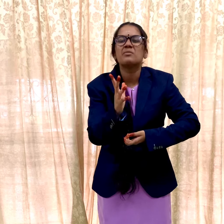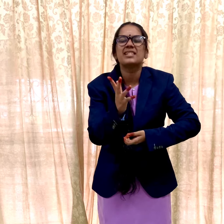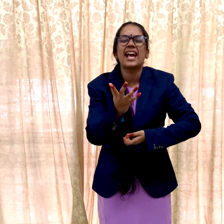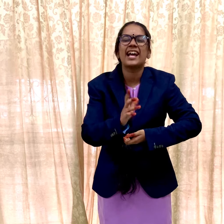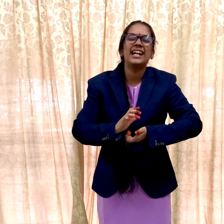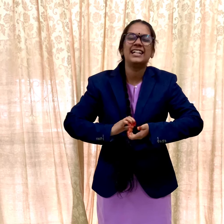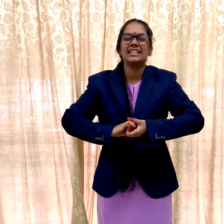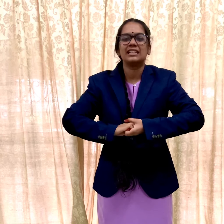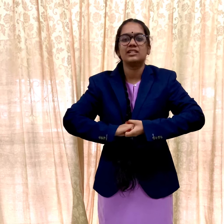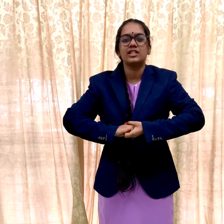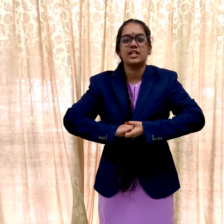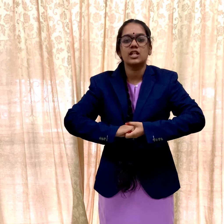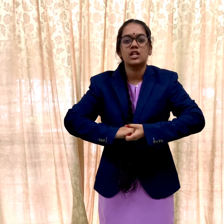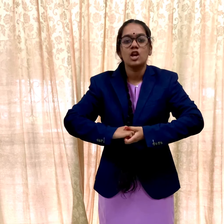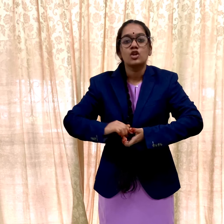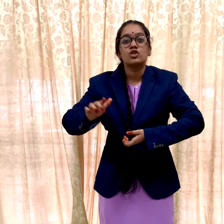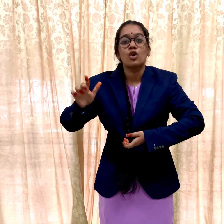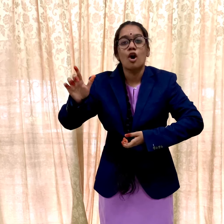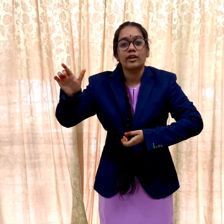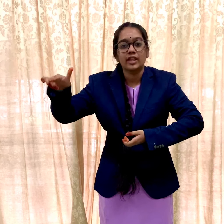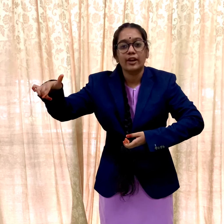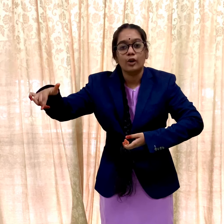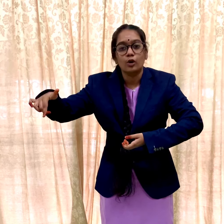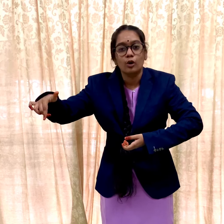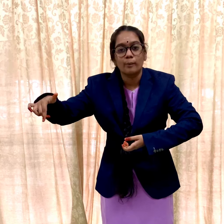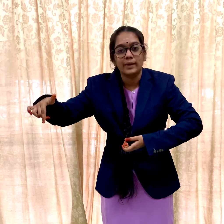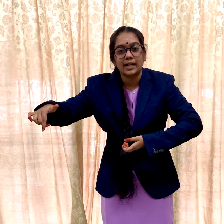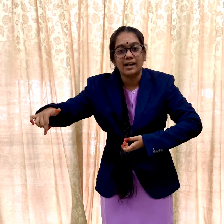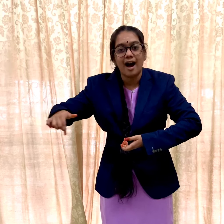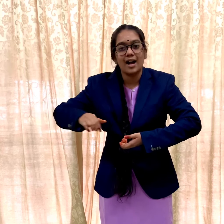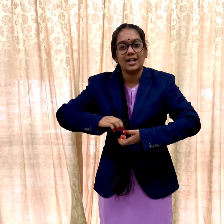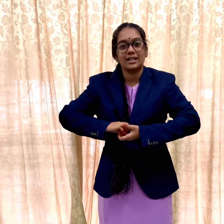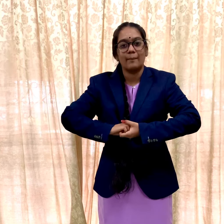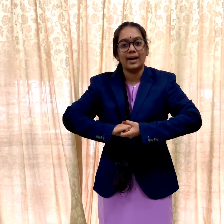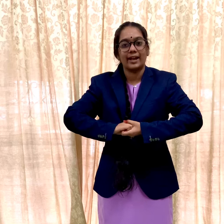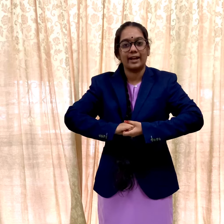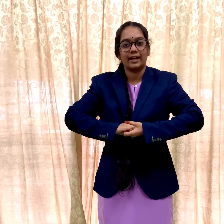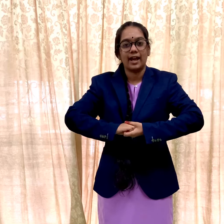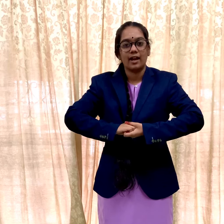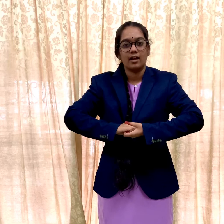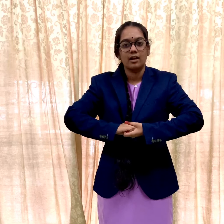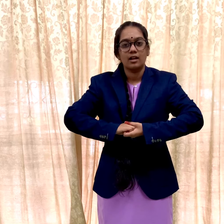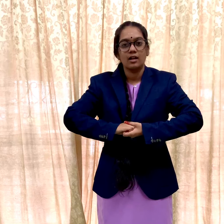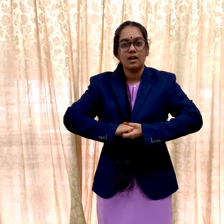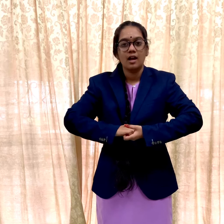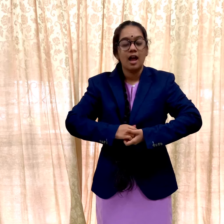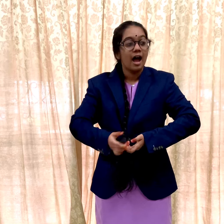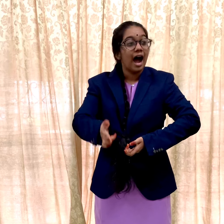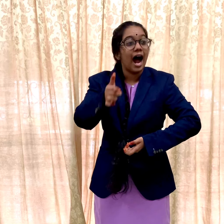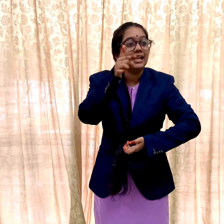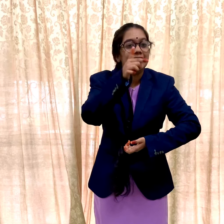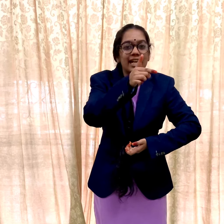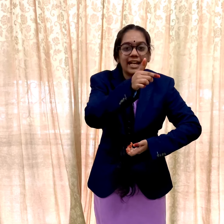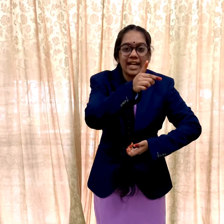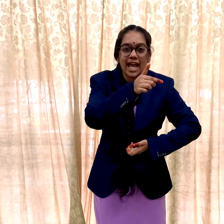செயலில் இன்றி சோர்திருக்கும் மிக்கால தமிழரங்கே. அழினிலே